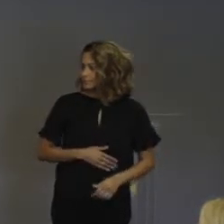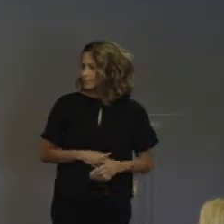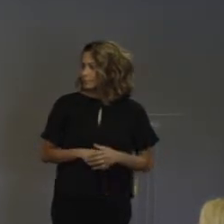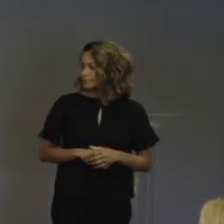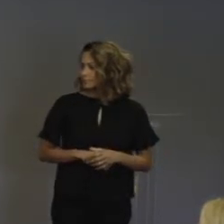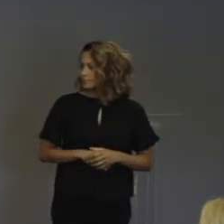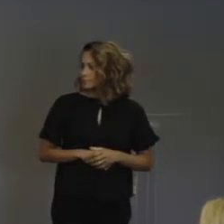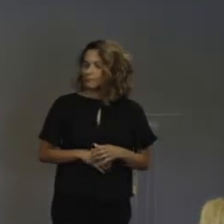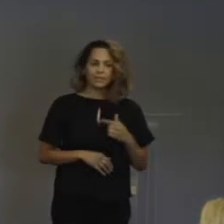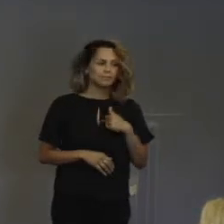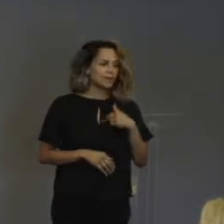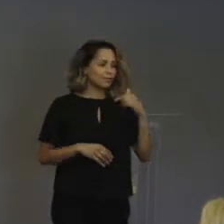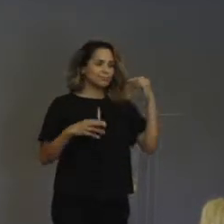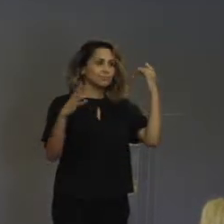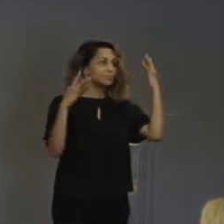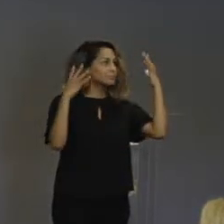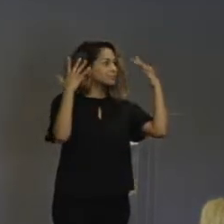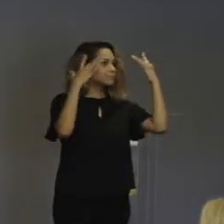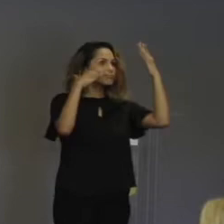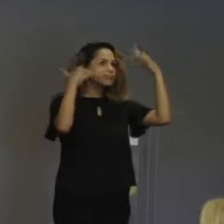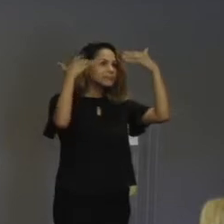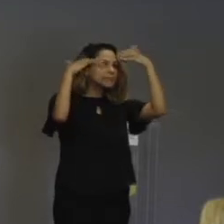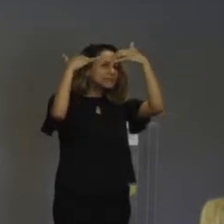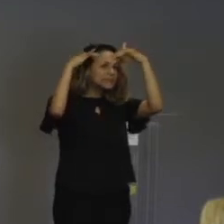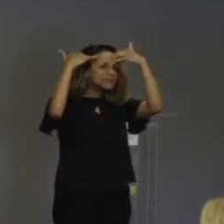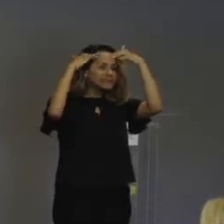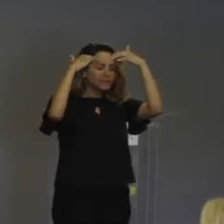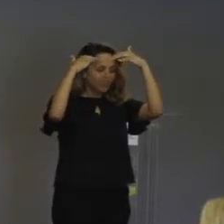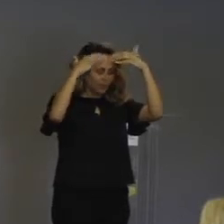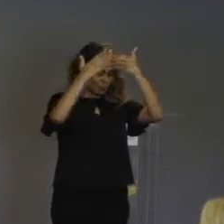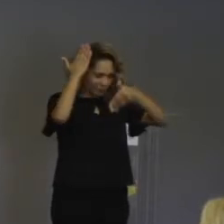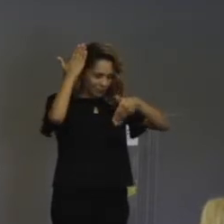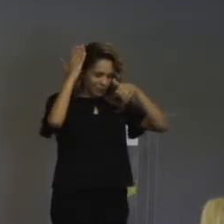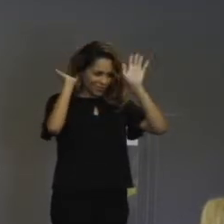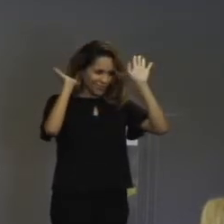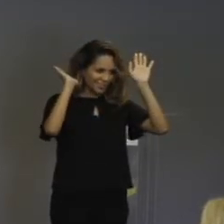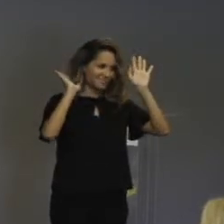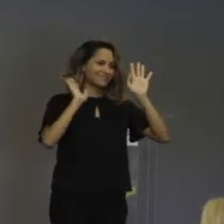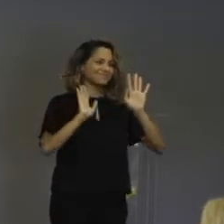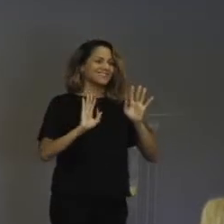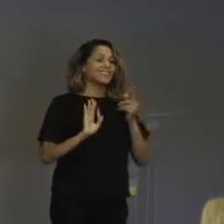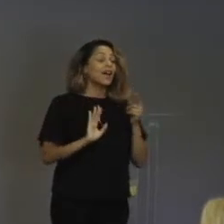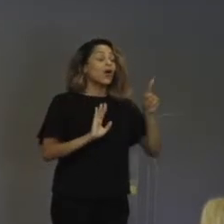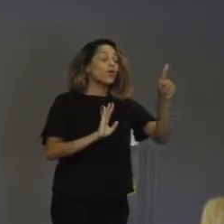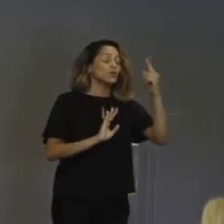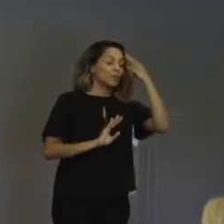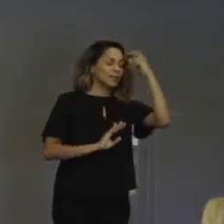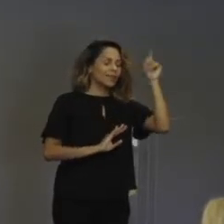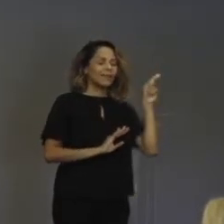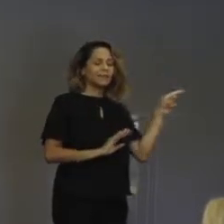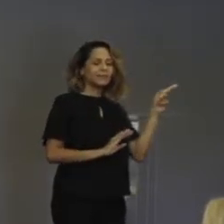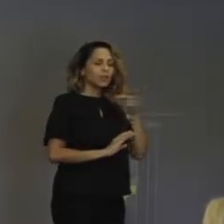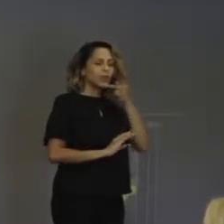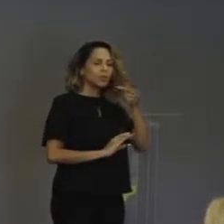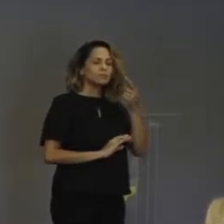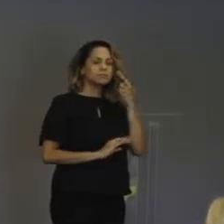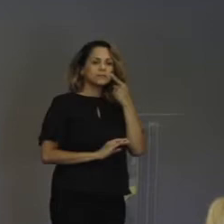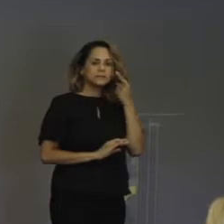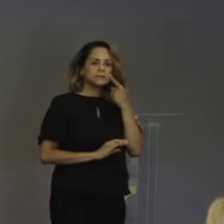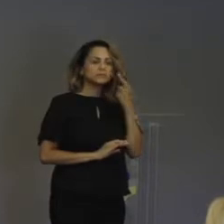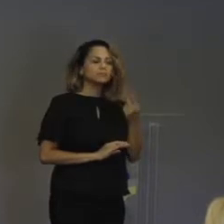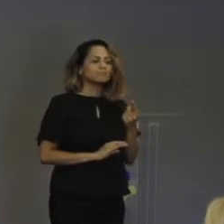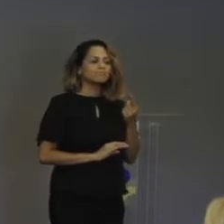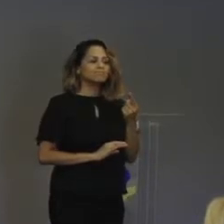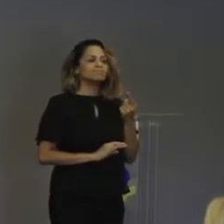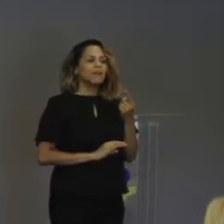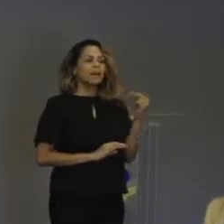Eu estava com tanta coisa na cabeça que acho que eu até já perdi. E já vou na última ideia, que foi... Eu estava ouvindo a Cainha, fiquei inspirada e lembrei que ela falou dos